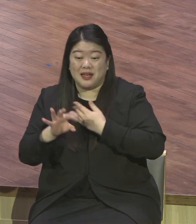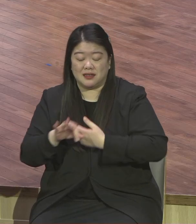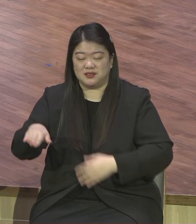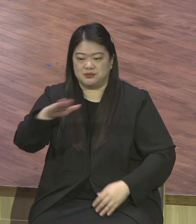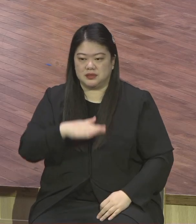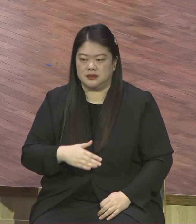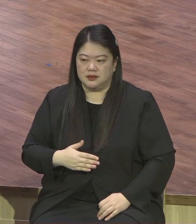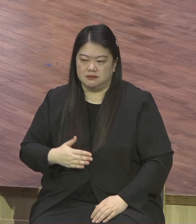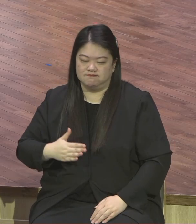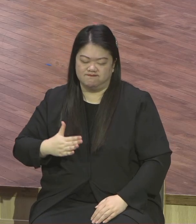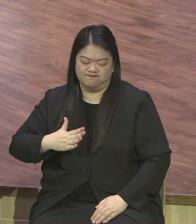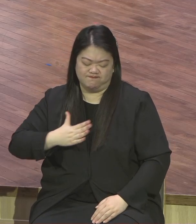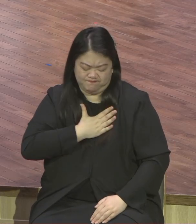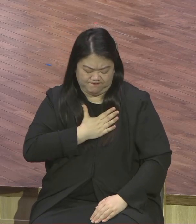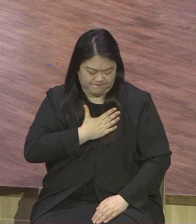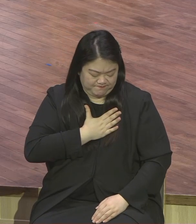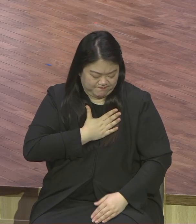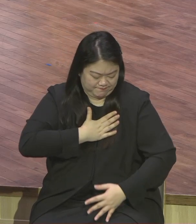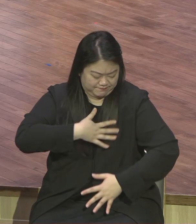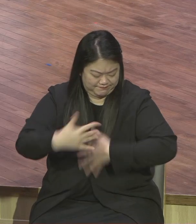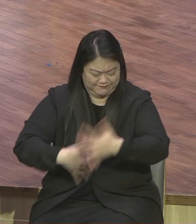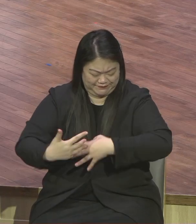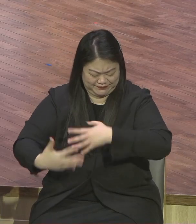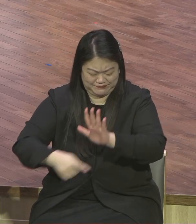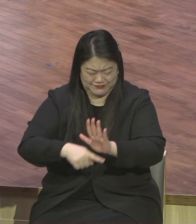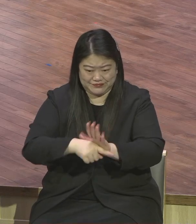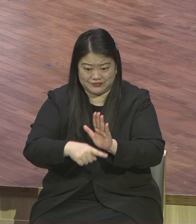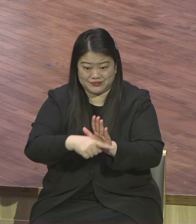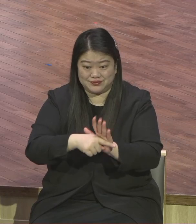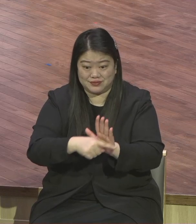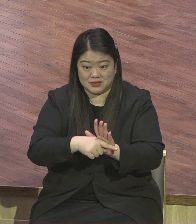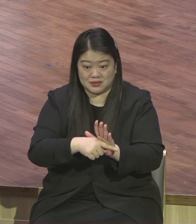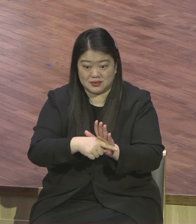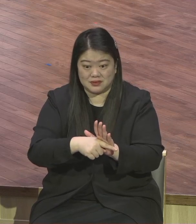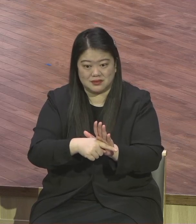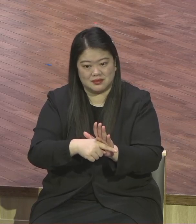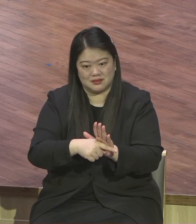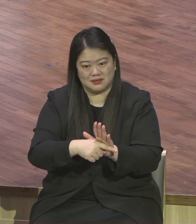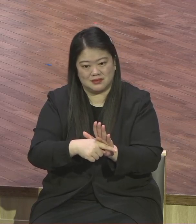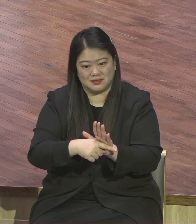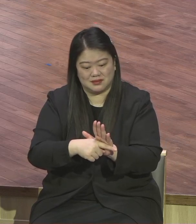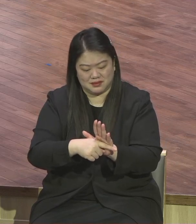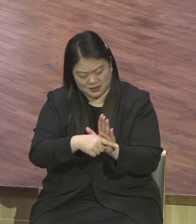뱉어버리면 육체의 삶을 사는 사람이에요. 성령 사람 아니에요.